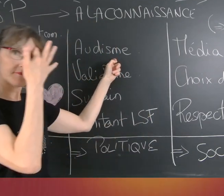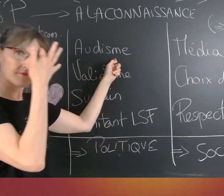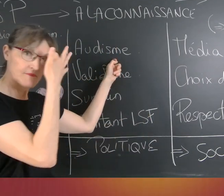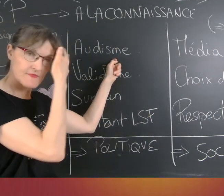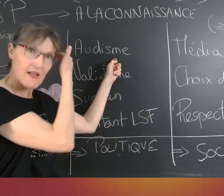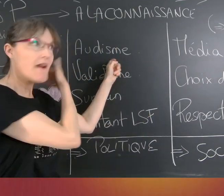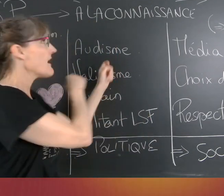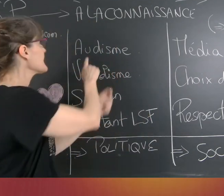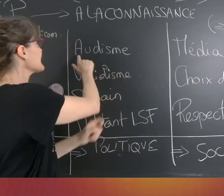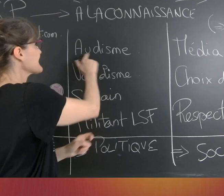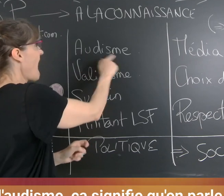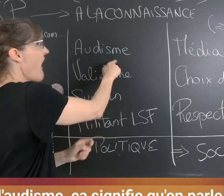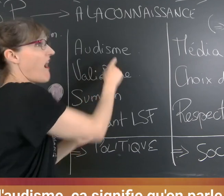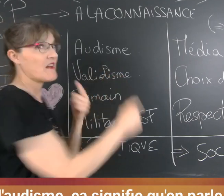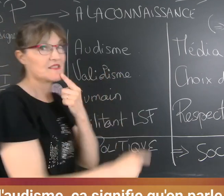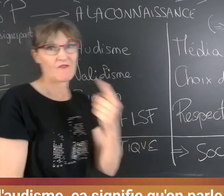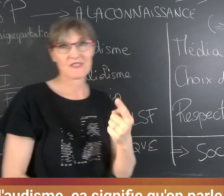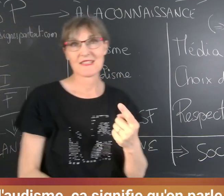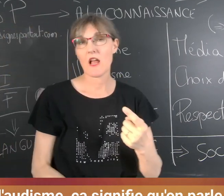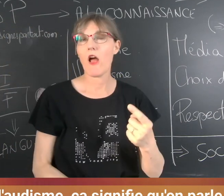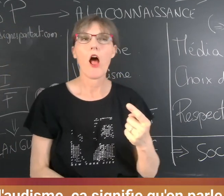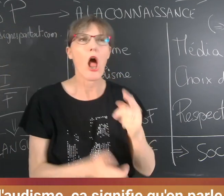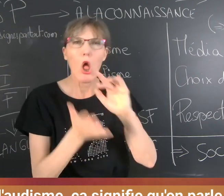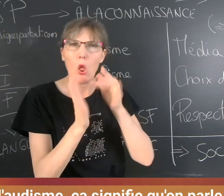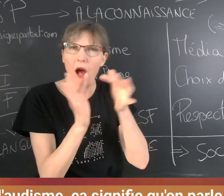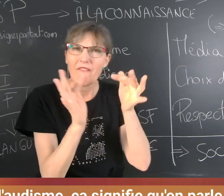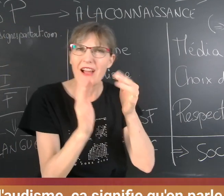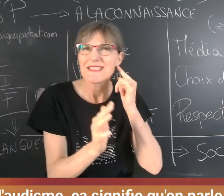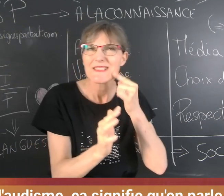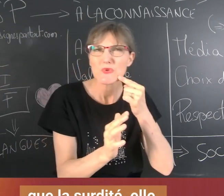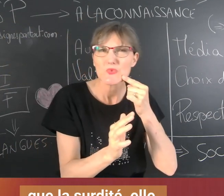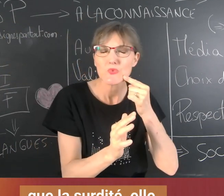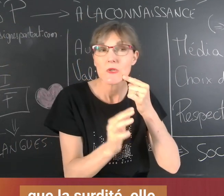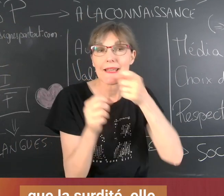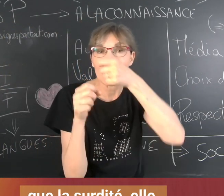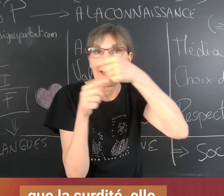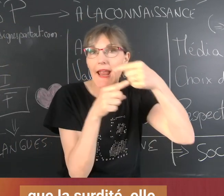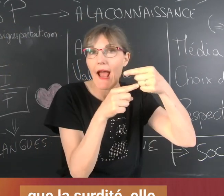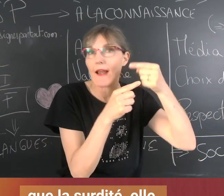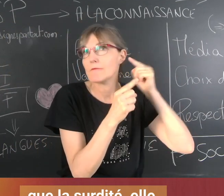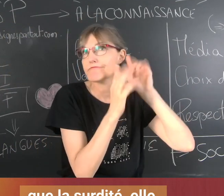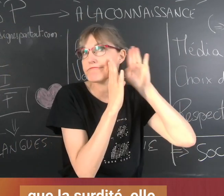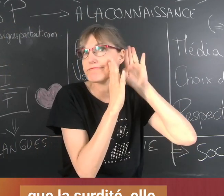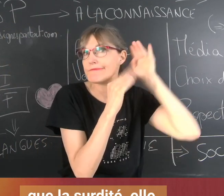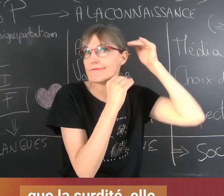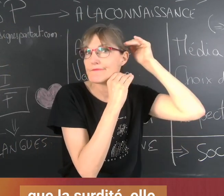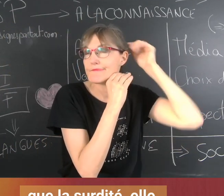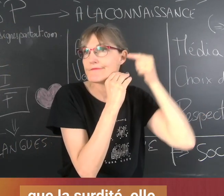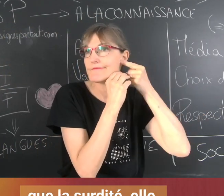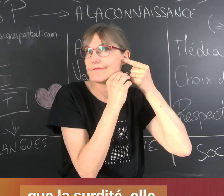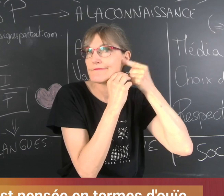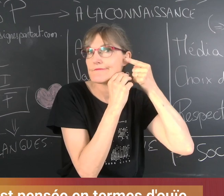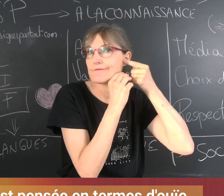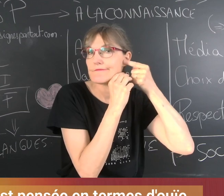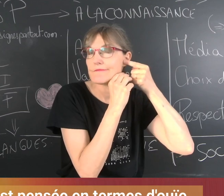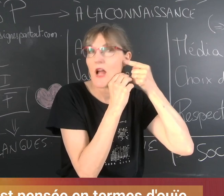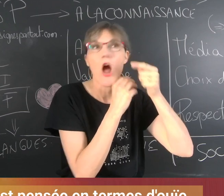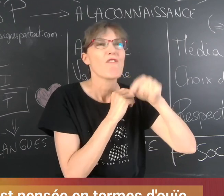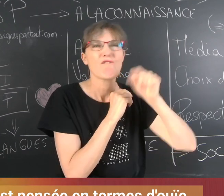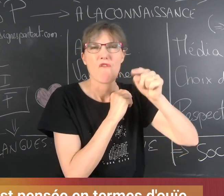pense, comment je réfléchis. Alors, l'audisme, cela signifie qu'on parle que la surdité, elle